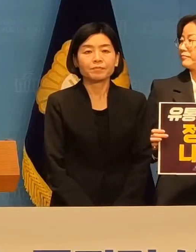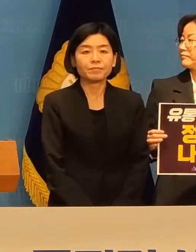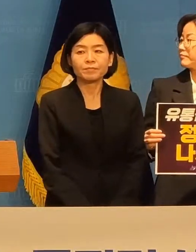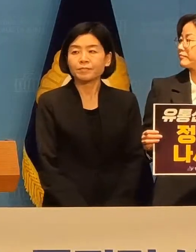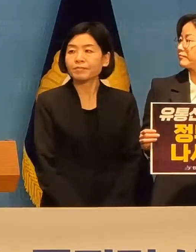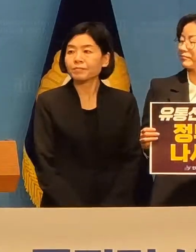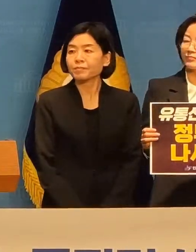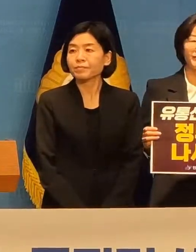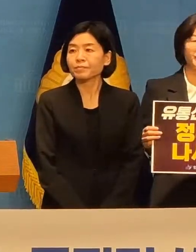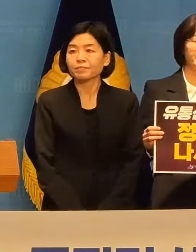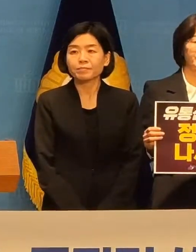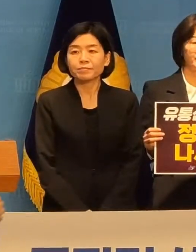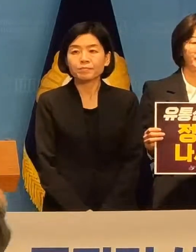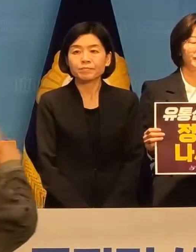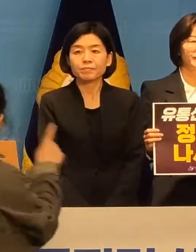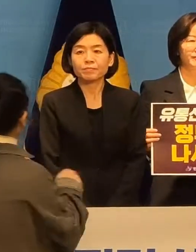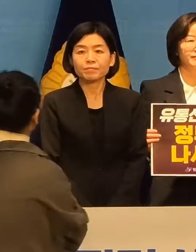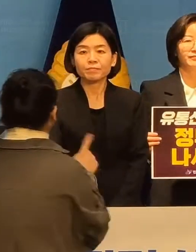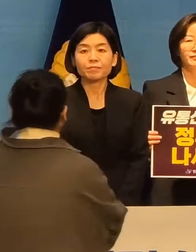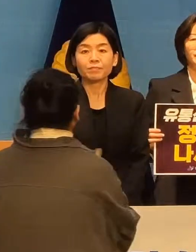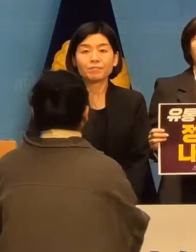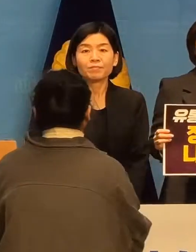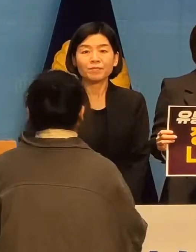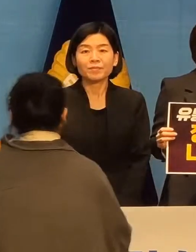의원님 다음에 한 분 하시면 돼요.